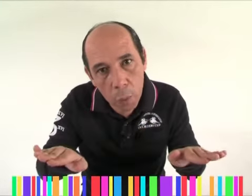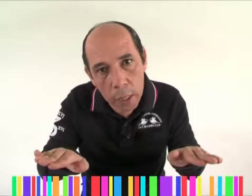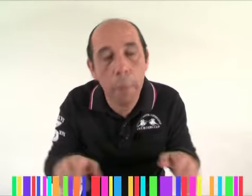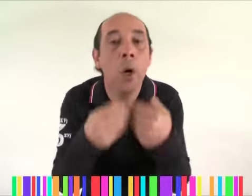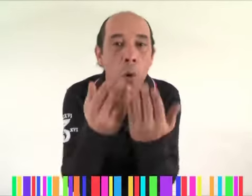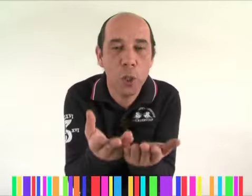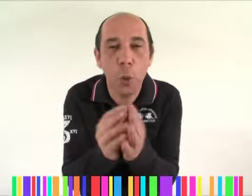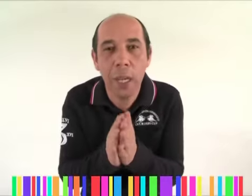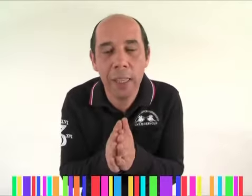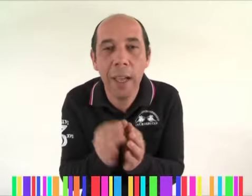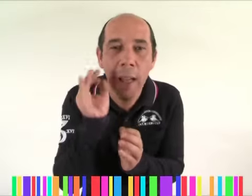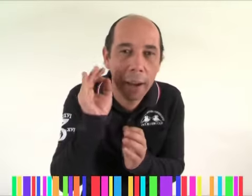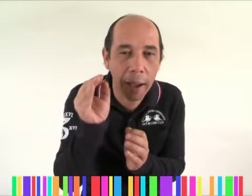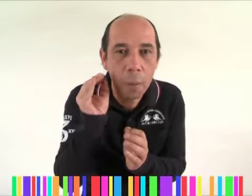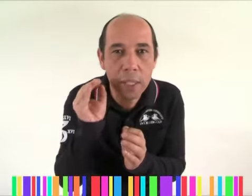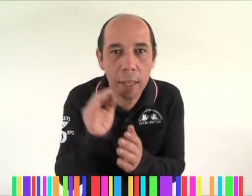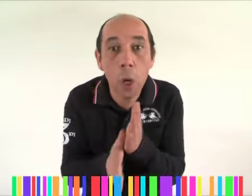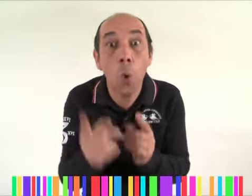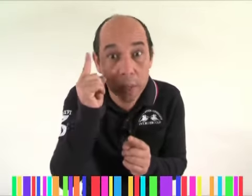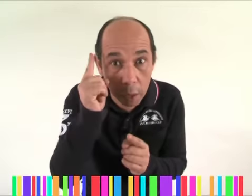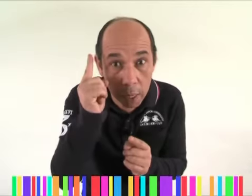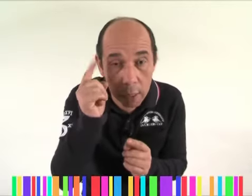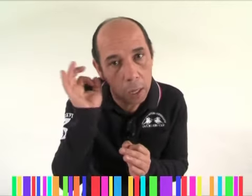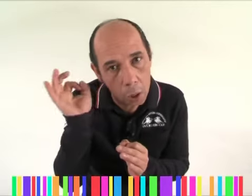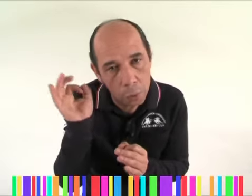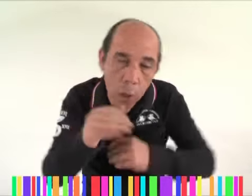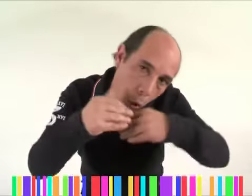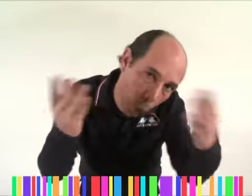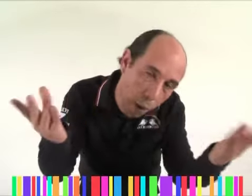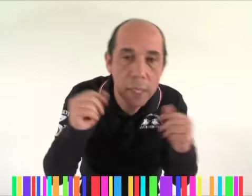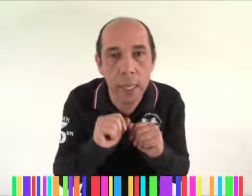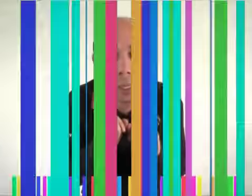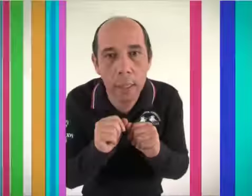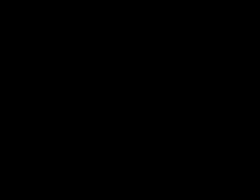هذا اللعب وهذا الشيء كله اللي قلناه راه غير باش تستهلك وتعرف اكثر على القرنفل وبلا ما تهلك